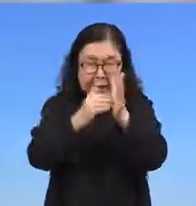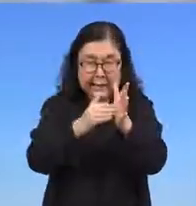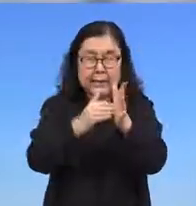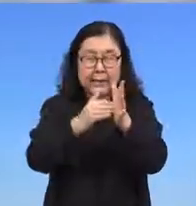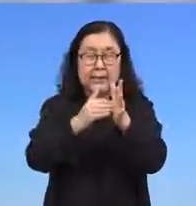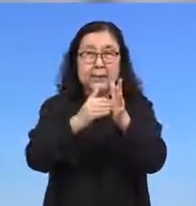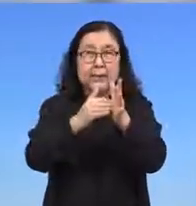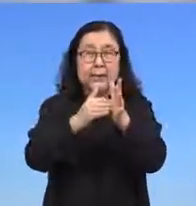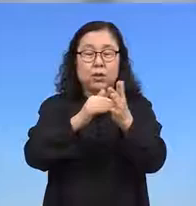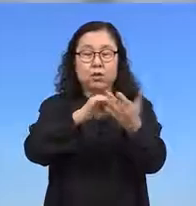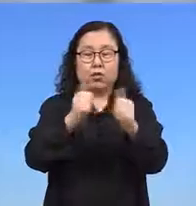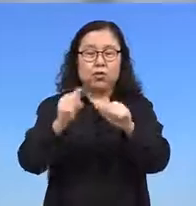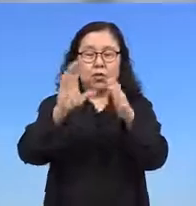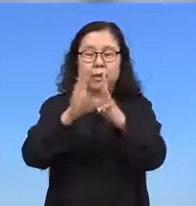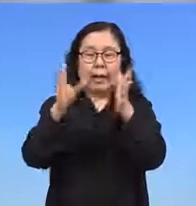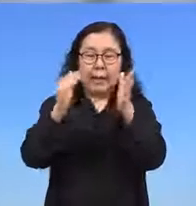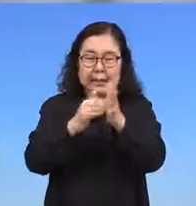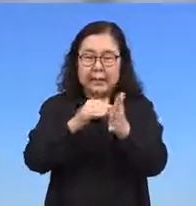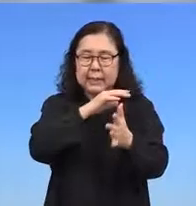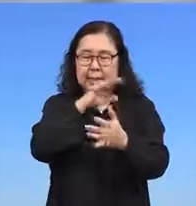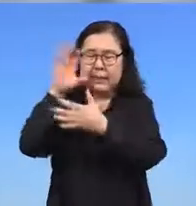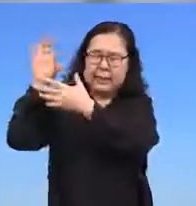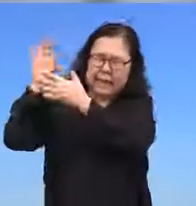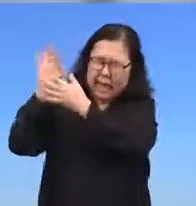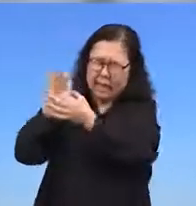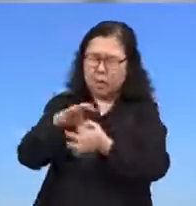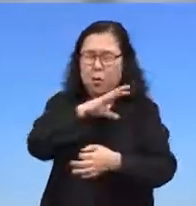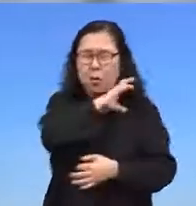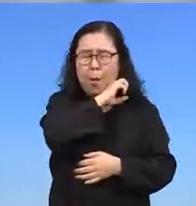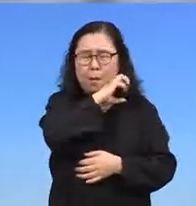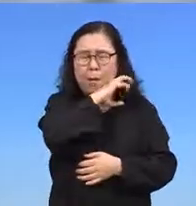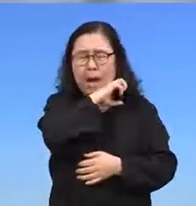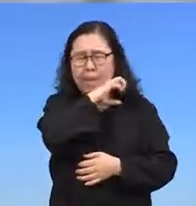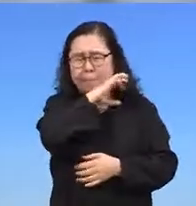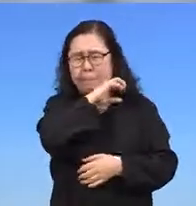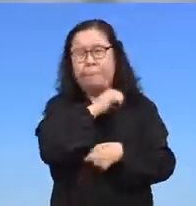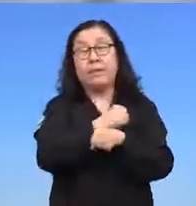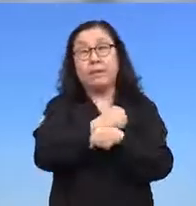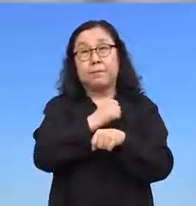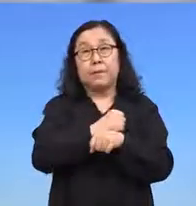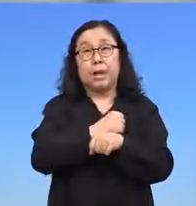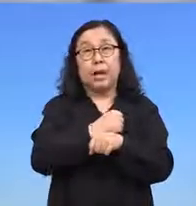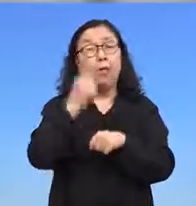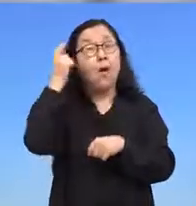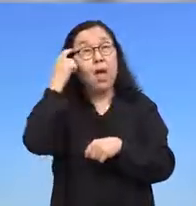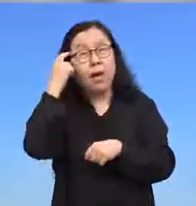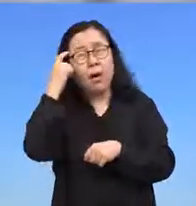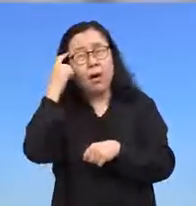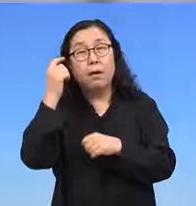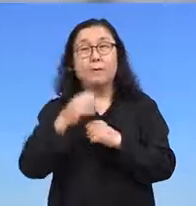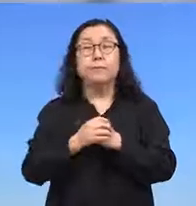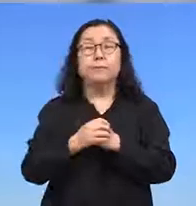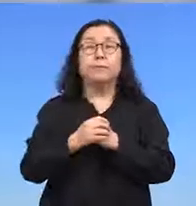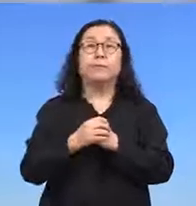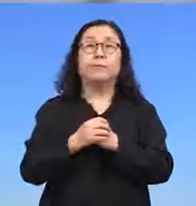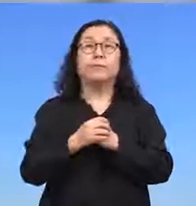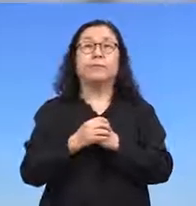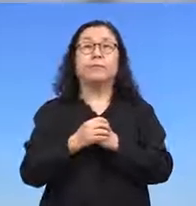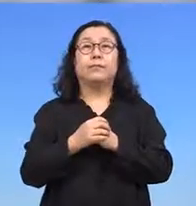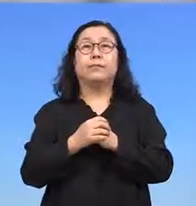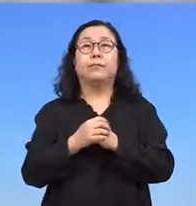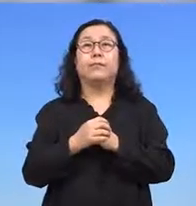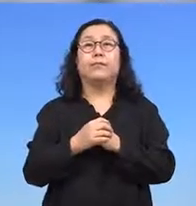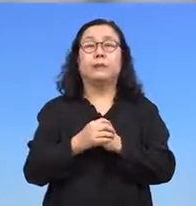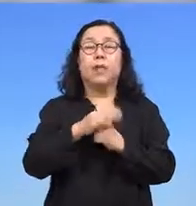됩니까? 광야에서 죽을 때까지 계속이 되잖아요. 이런 원망과 불평이 어떻게 끊임없이 계속 이루어졌느냐? 제가